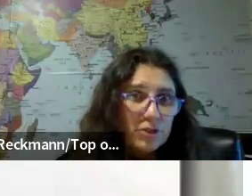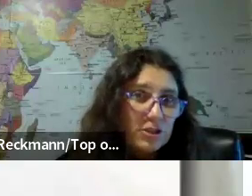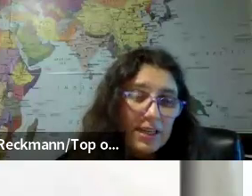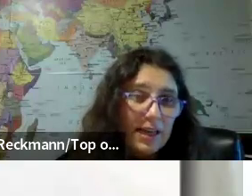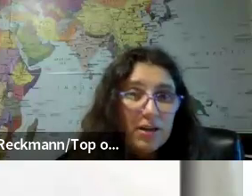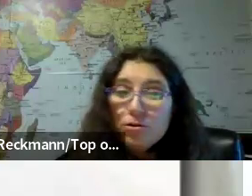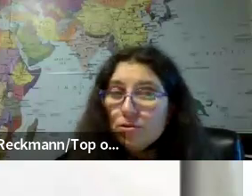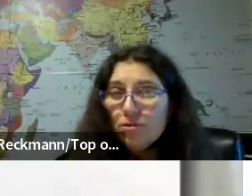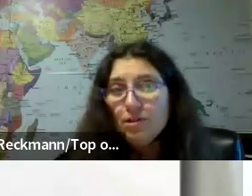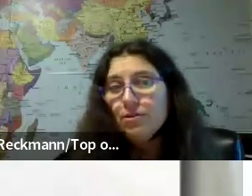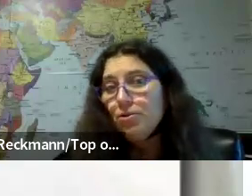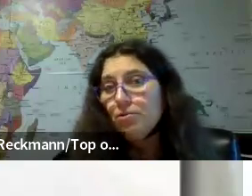esto, no sé, al ojo yo digo que